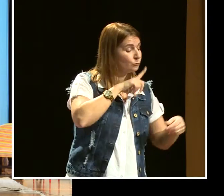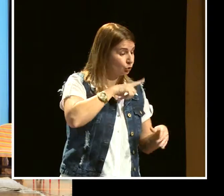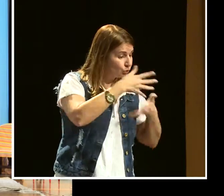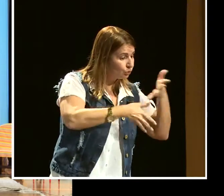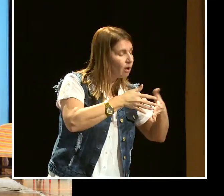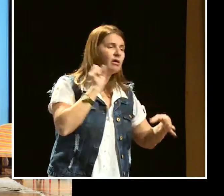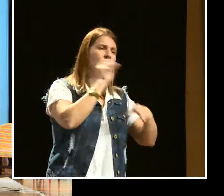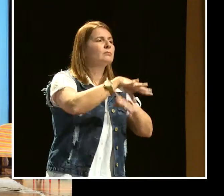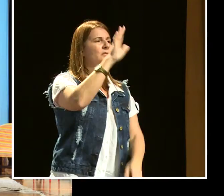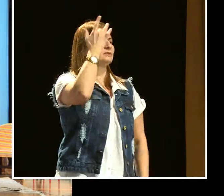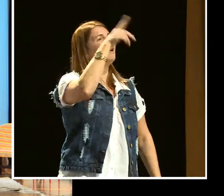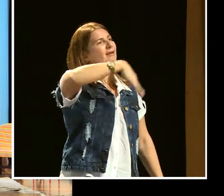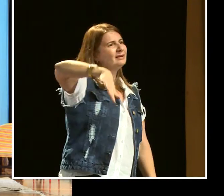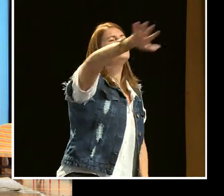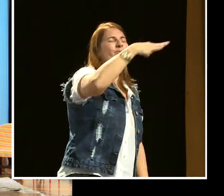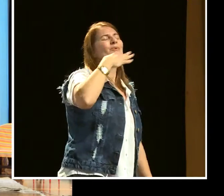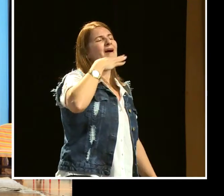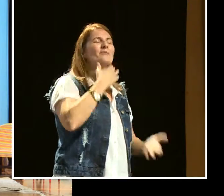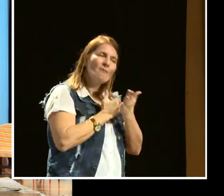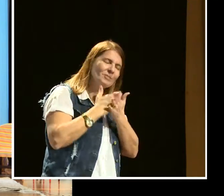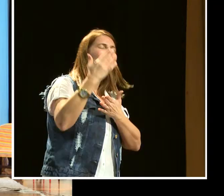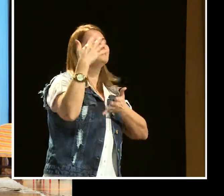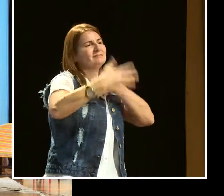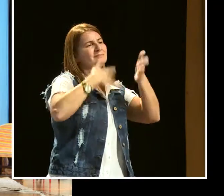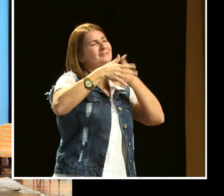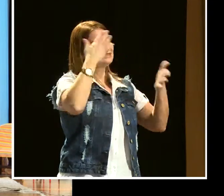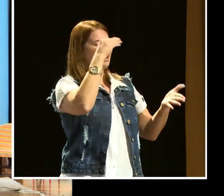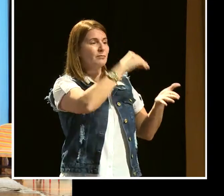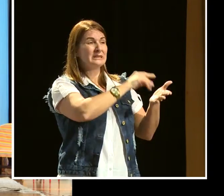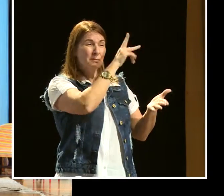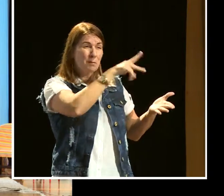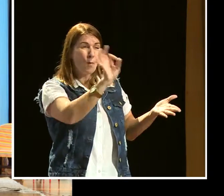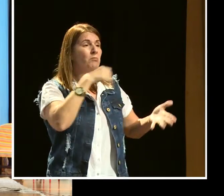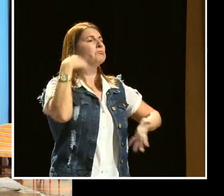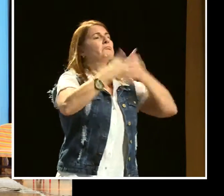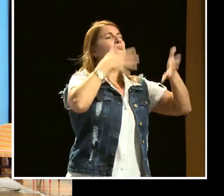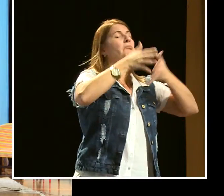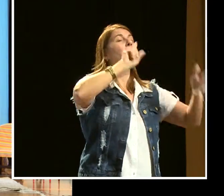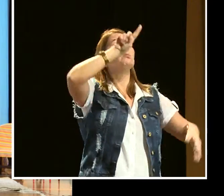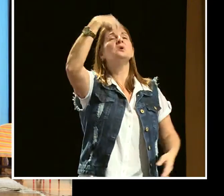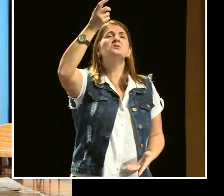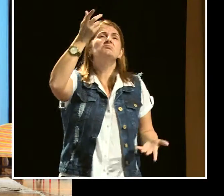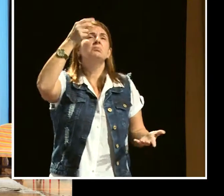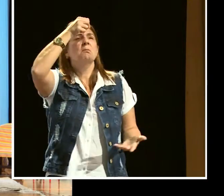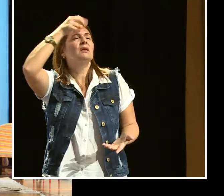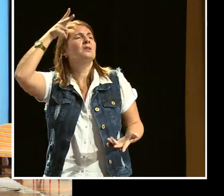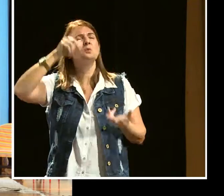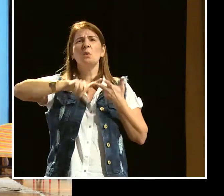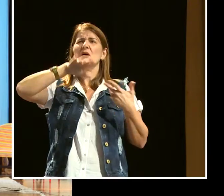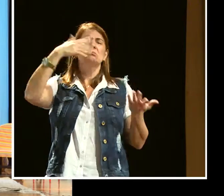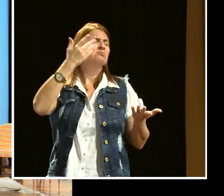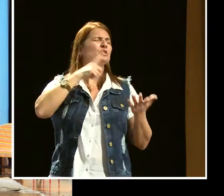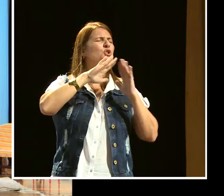ter o PPP da escola e ver se tem o uso da língua de sinais ali, se fala sobre a língua de sinais, é mais fácil de